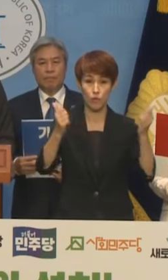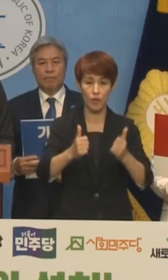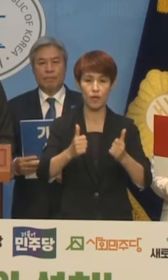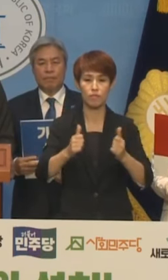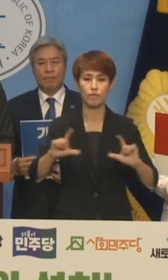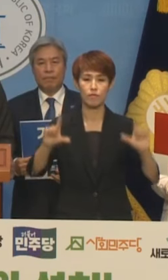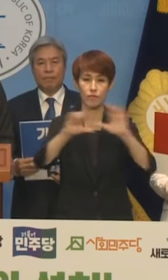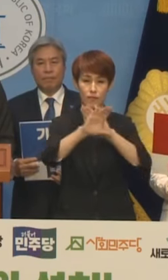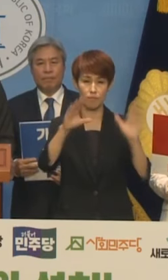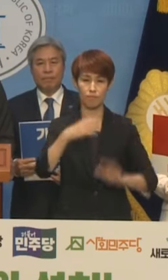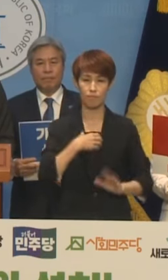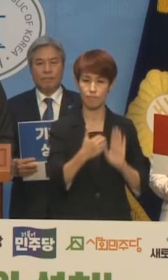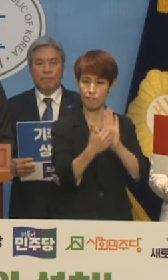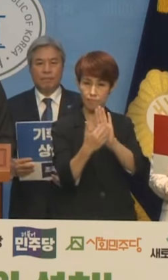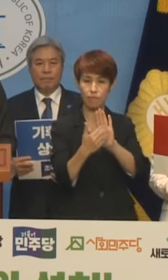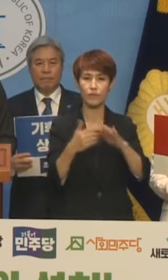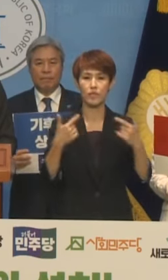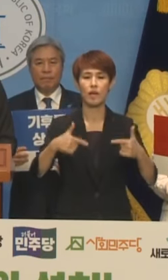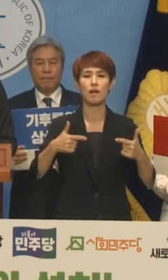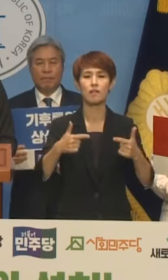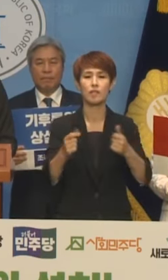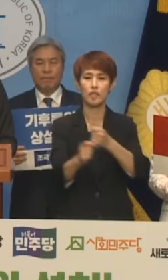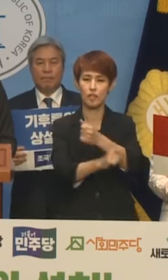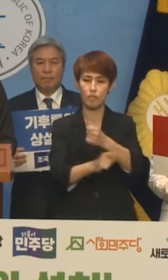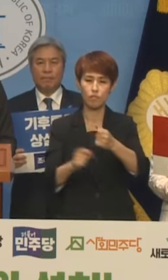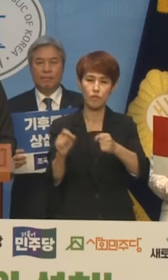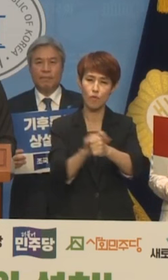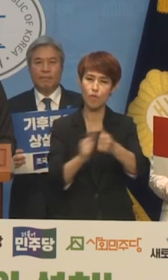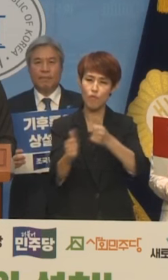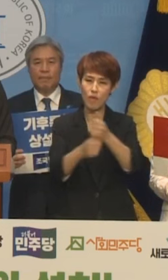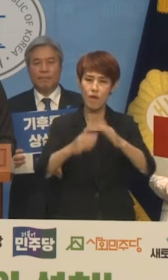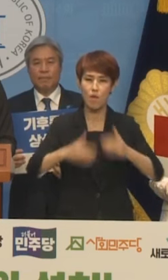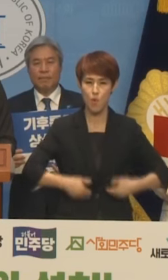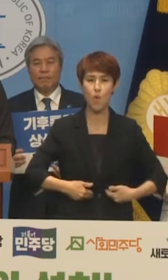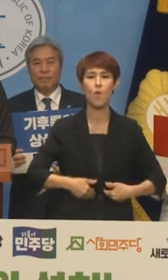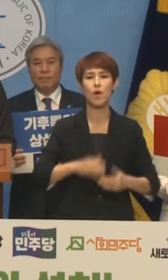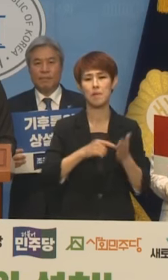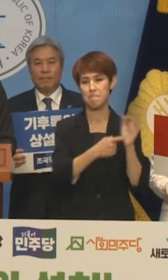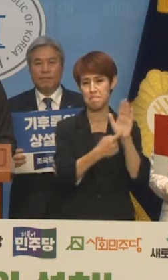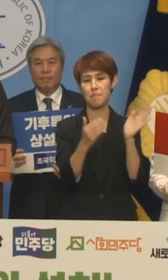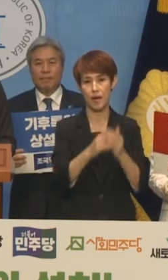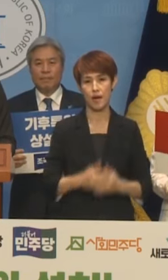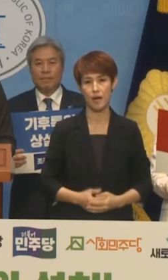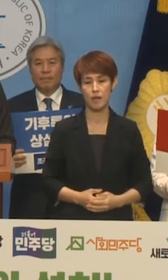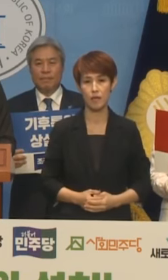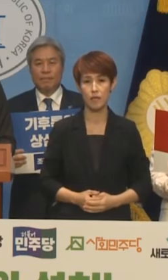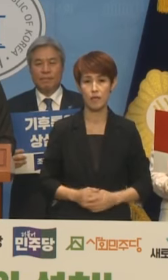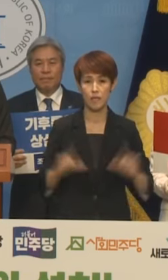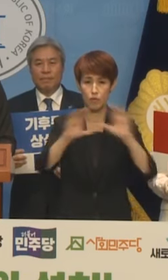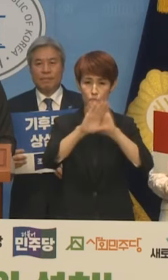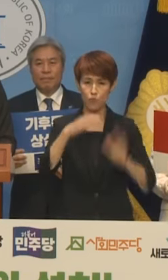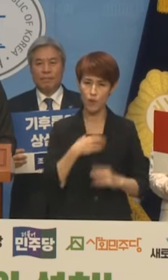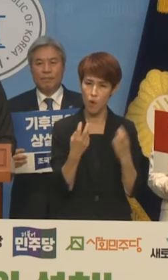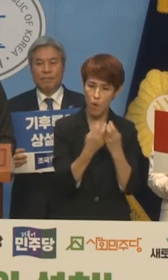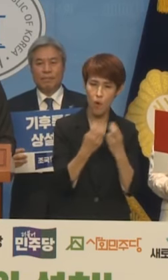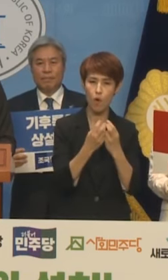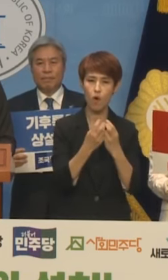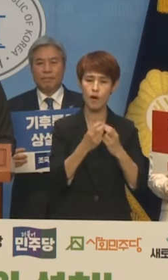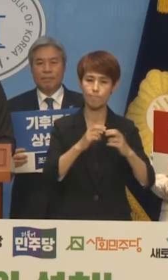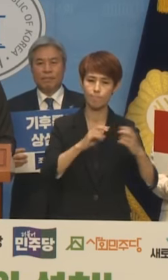상설화를 공약으로 제시했습니다. 상설 기후특위를 설치하여 상시적으로 기후위기에 대해 토론하고